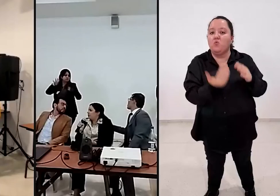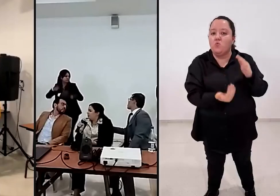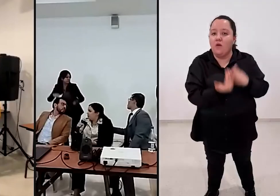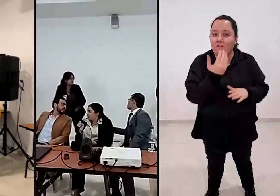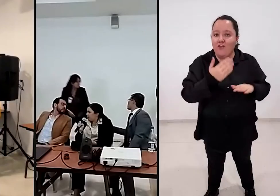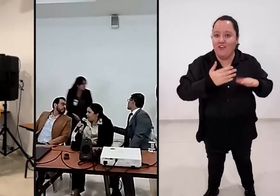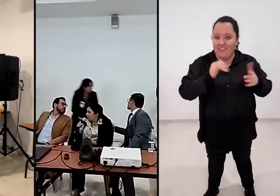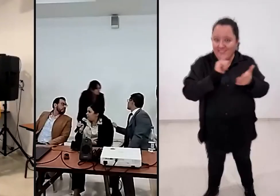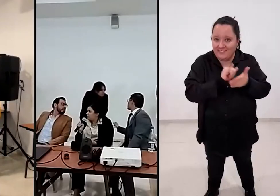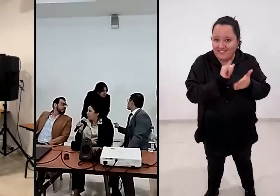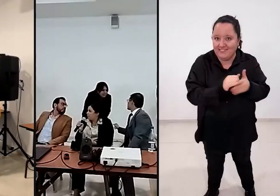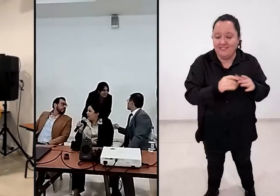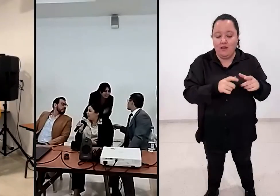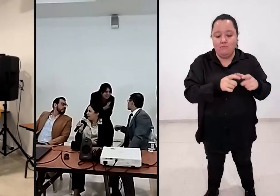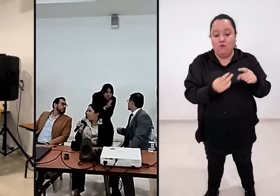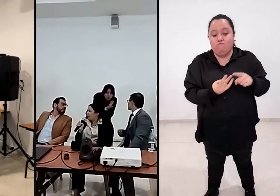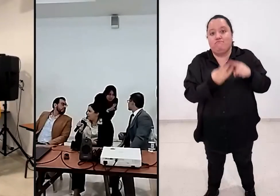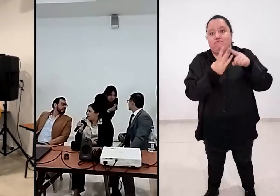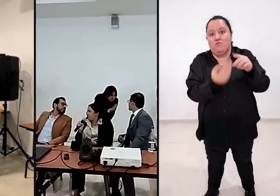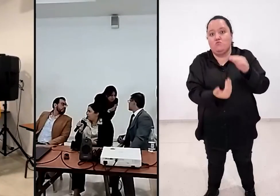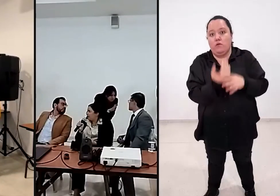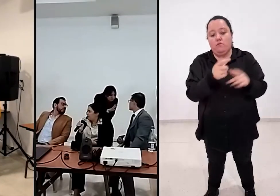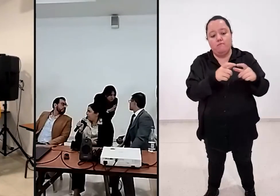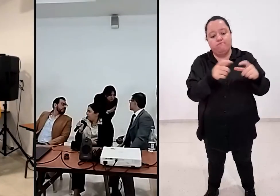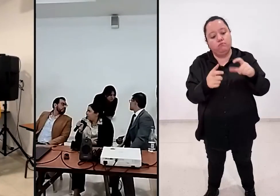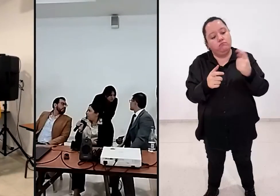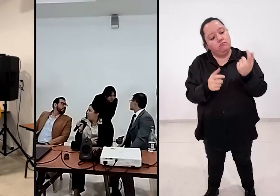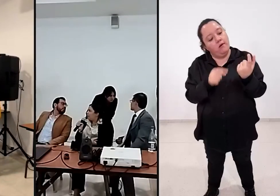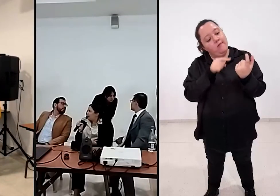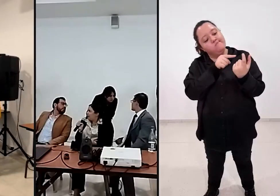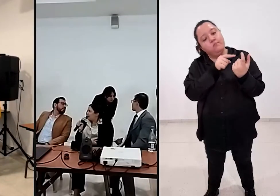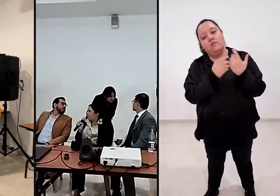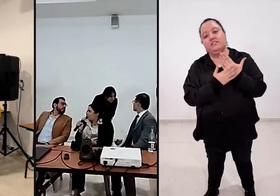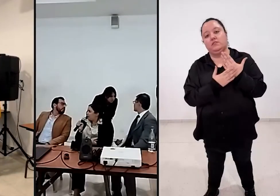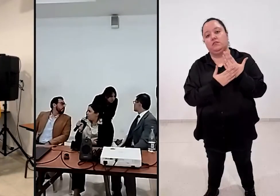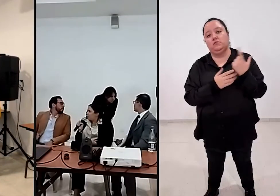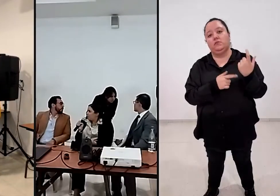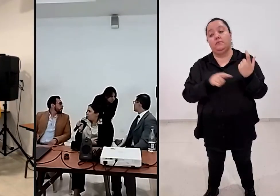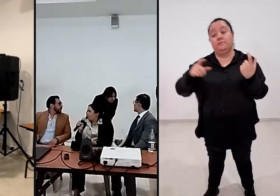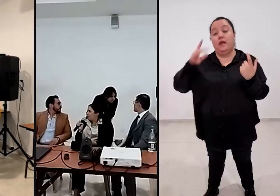expedición de la licencia para crear la marcación en la persona